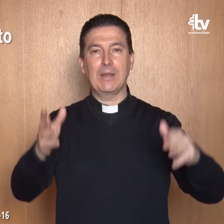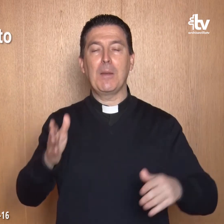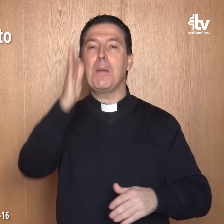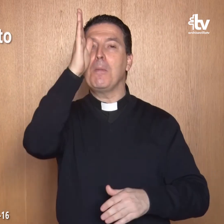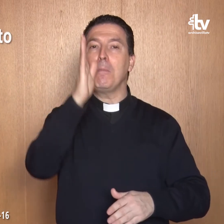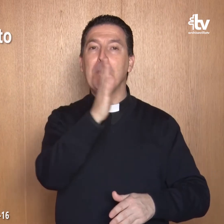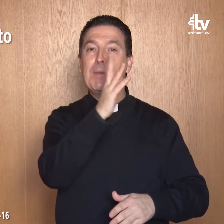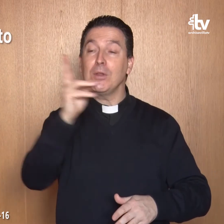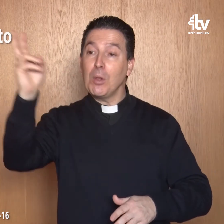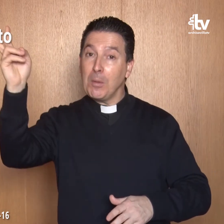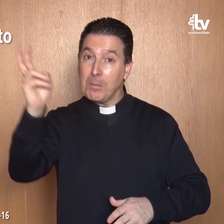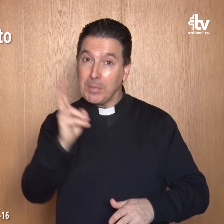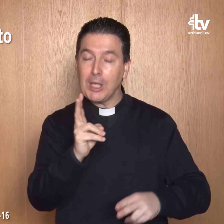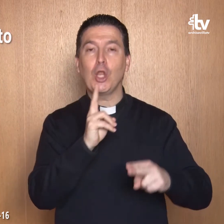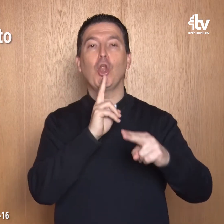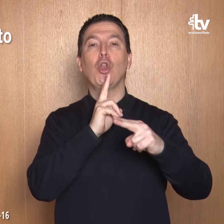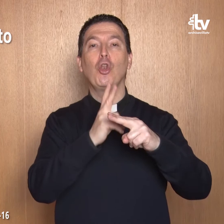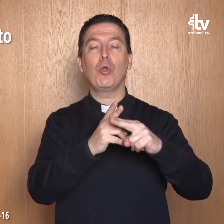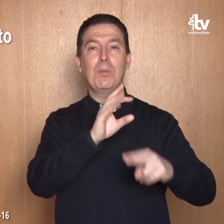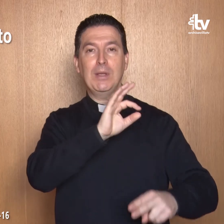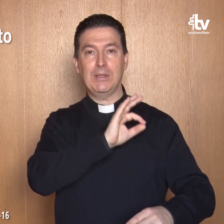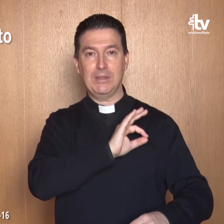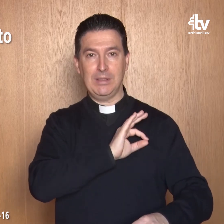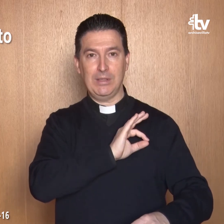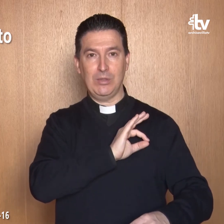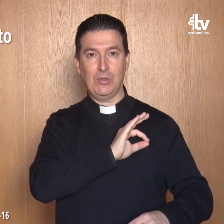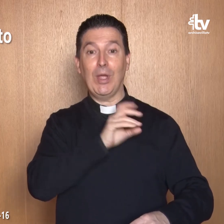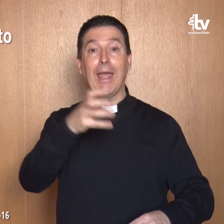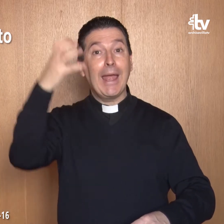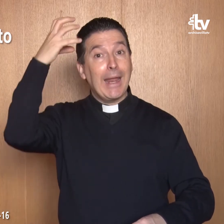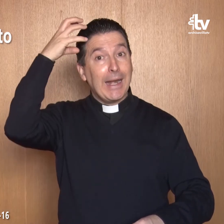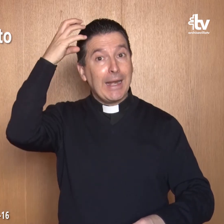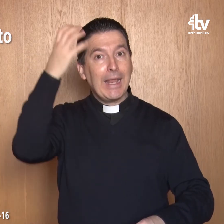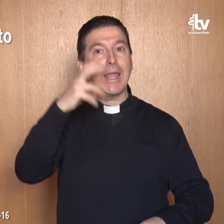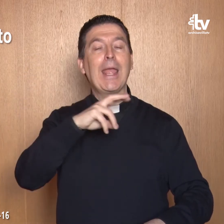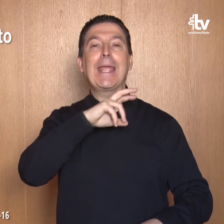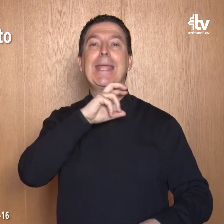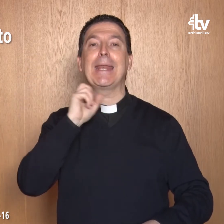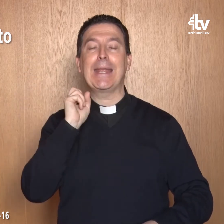¡Hosanna, bendito el que viene en nombre del Señor, el Rey de Israel!